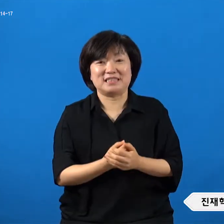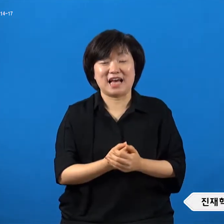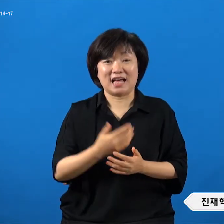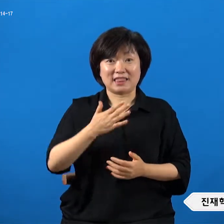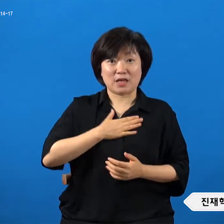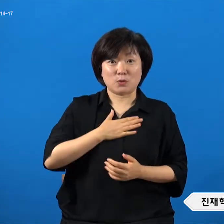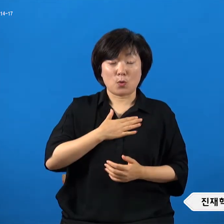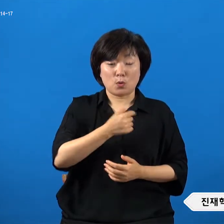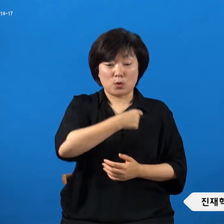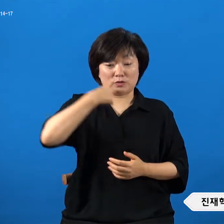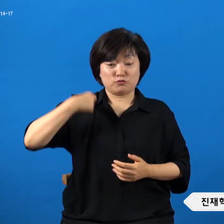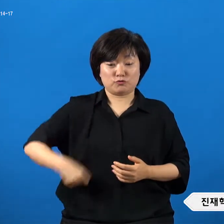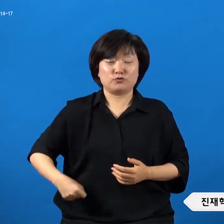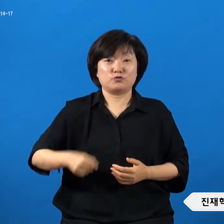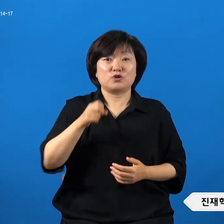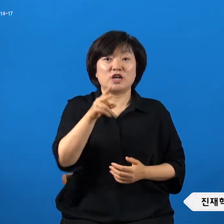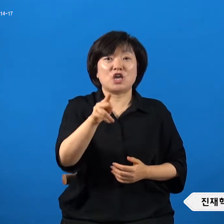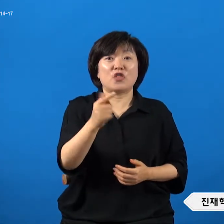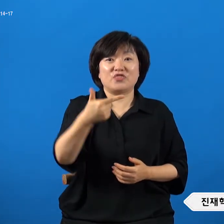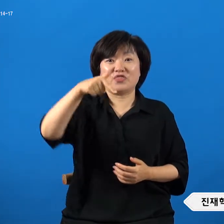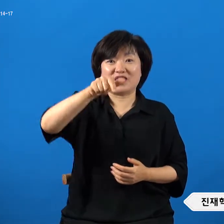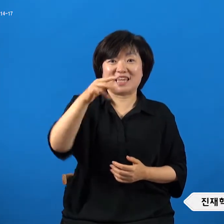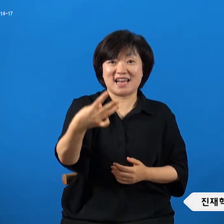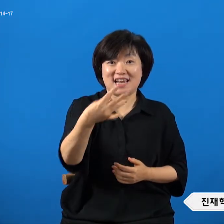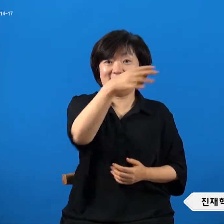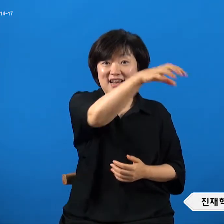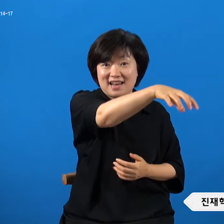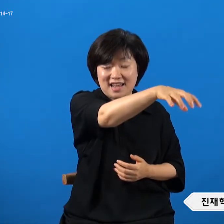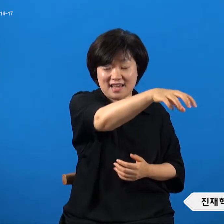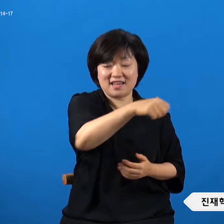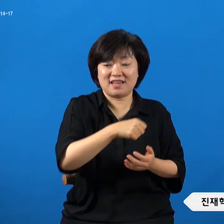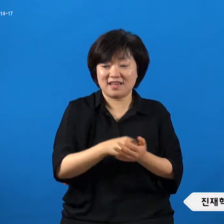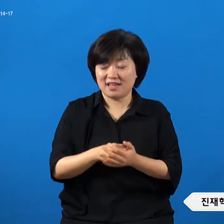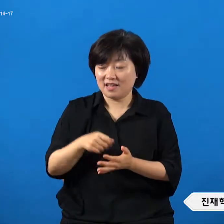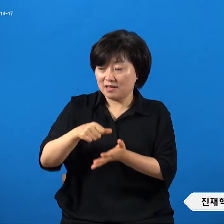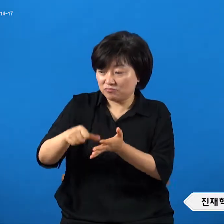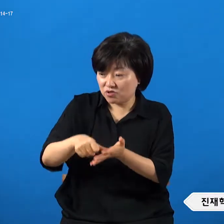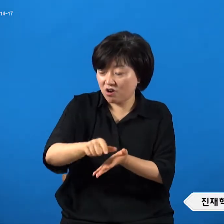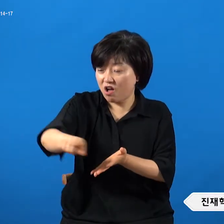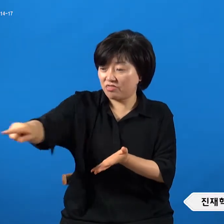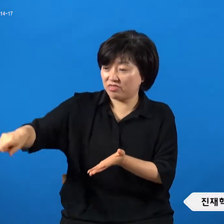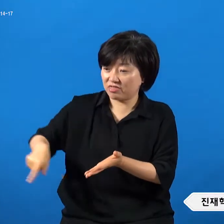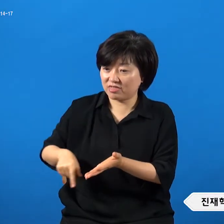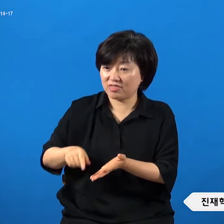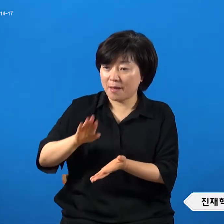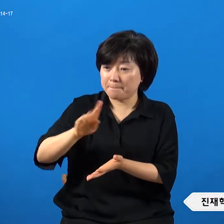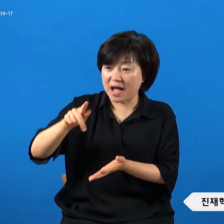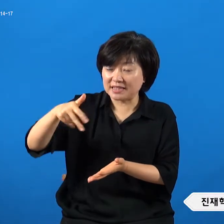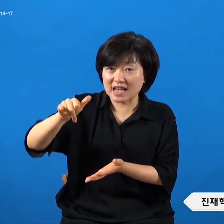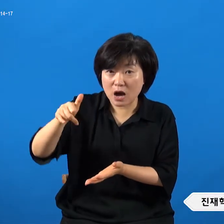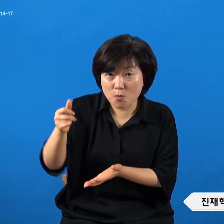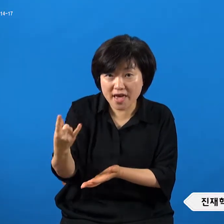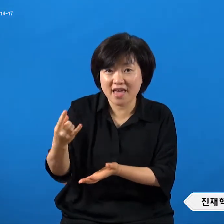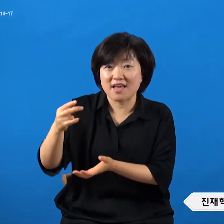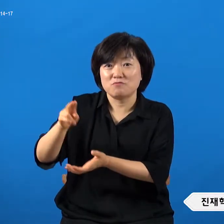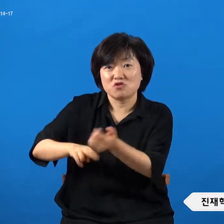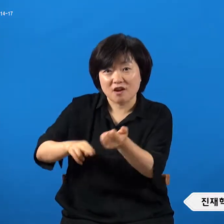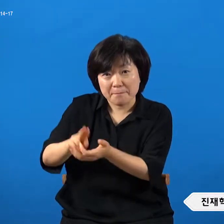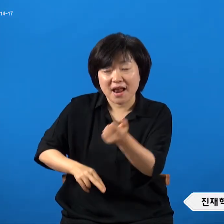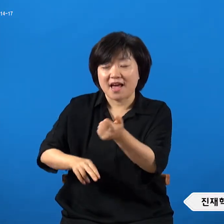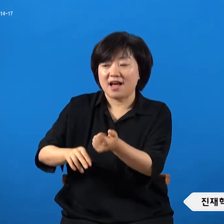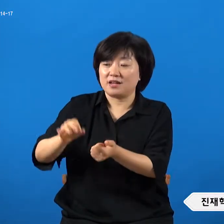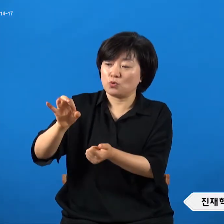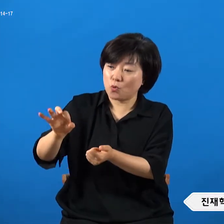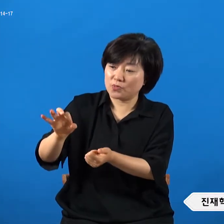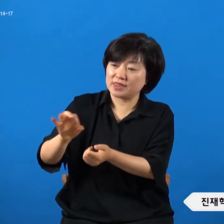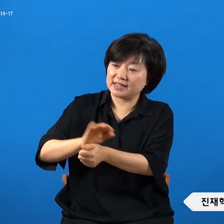저희 교회에서 노스 코리아의 비전에 따라서 함께한 바자회와 또 교회의 헌금을 잘 섬길 수 있는